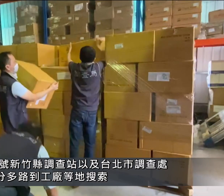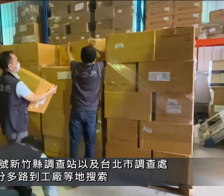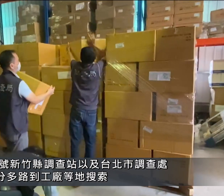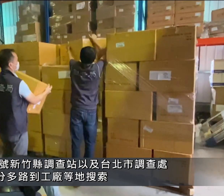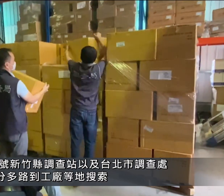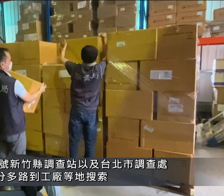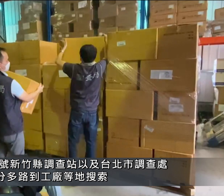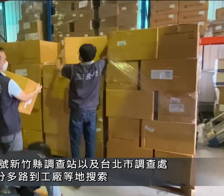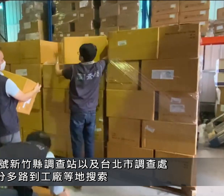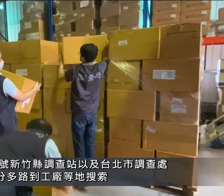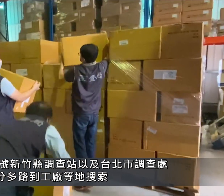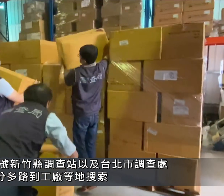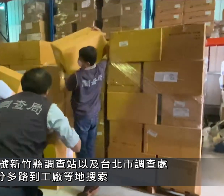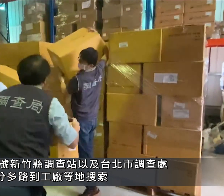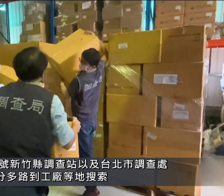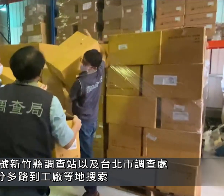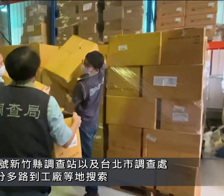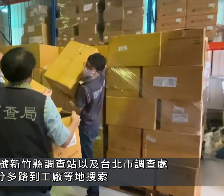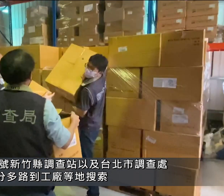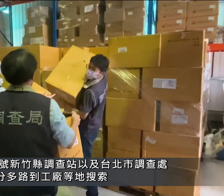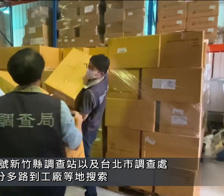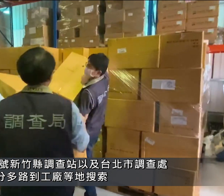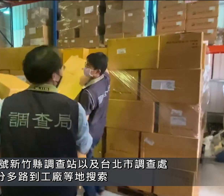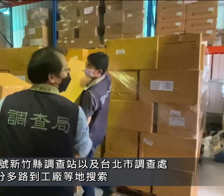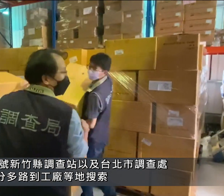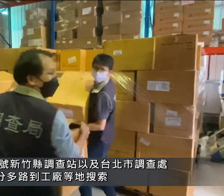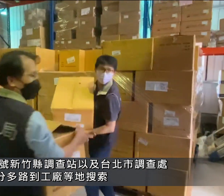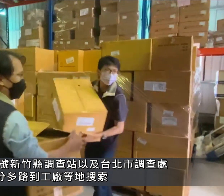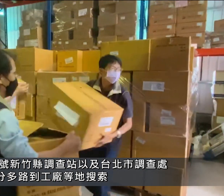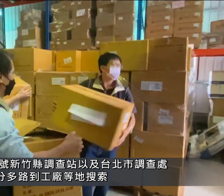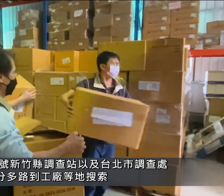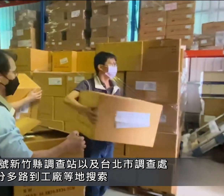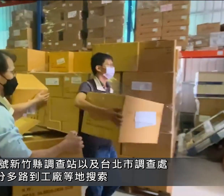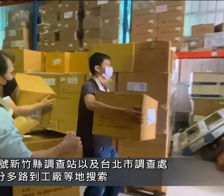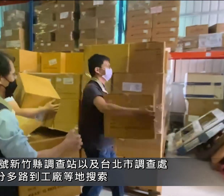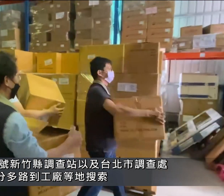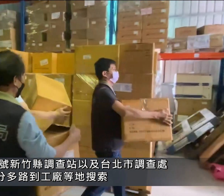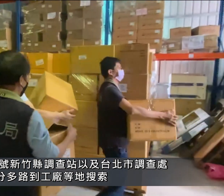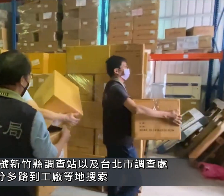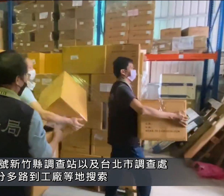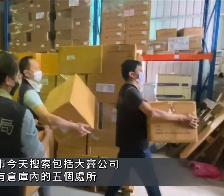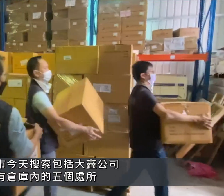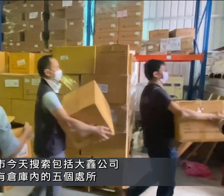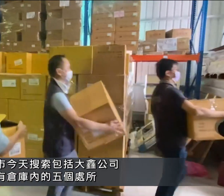新竹县调查站以及台北市调查处兵分多路到工厂等地搜索。